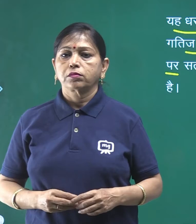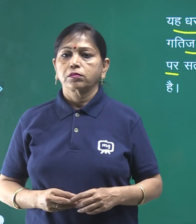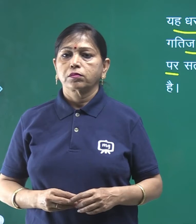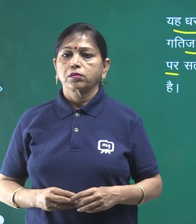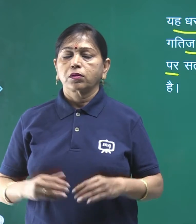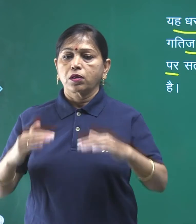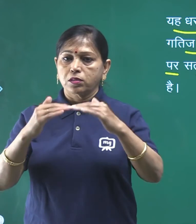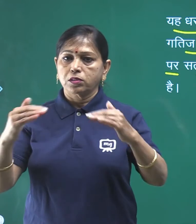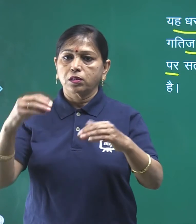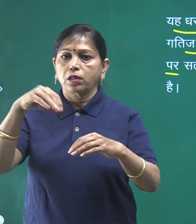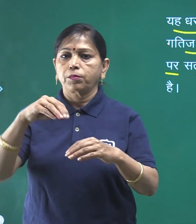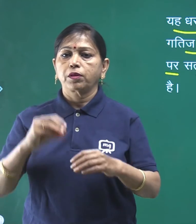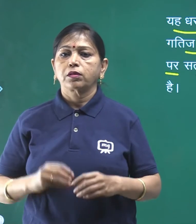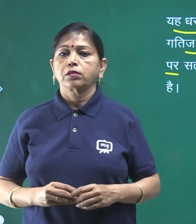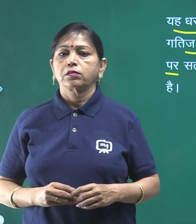सतह में